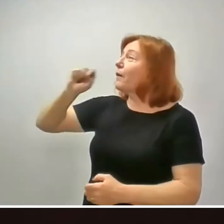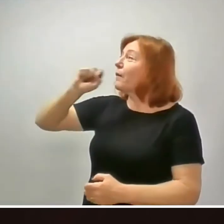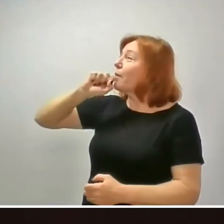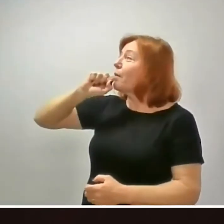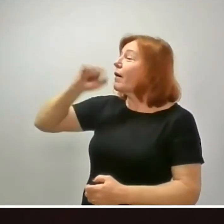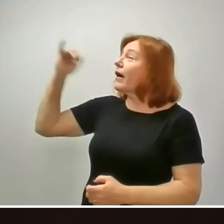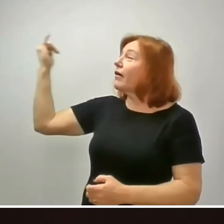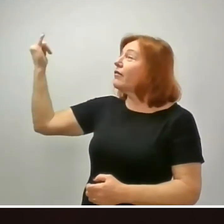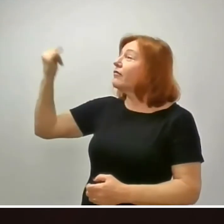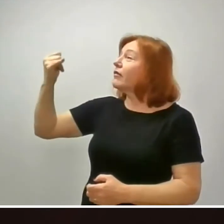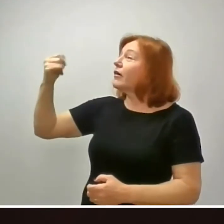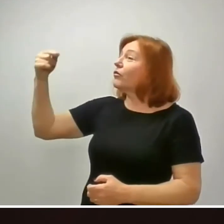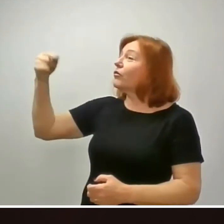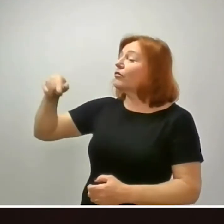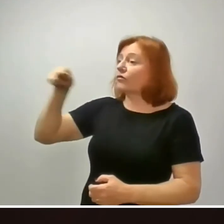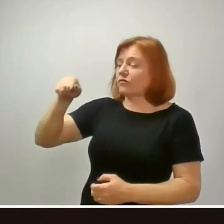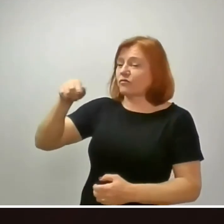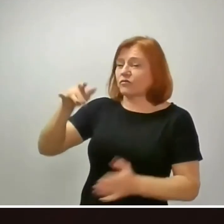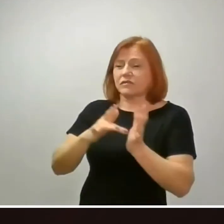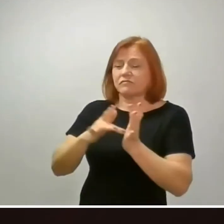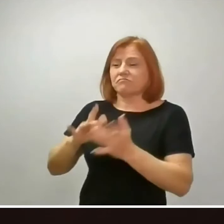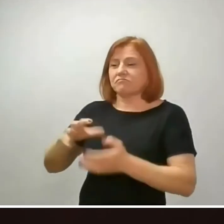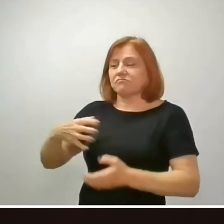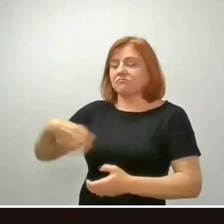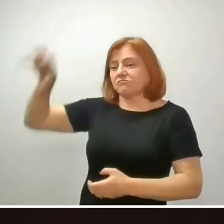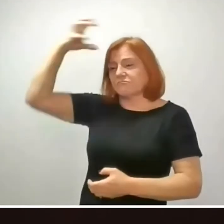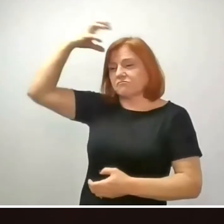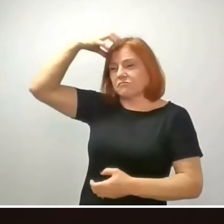2. Só Senhor Jesus.